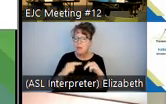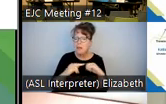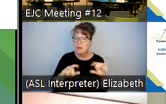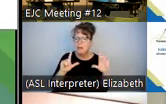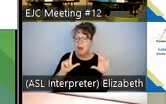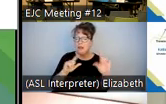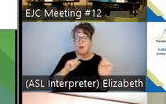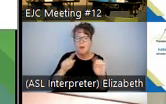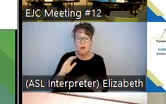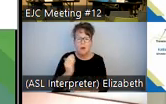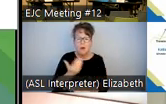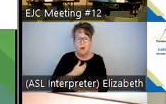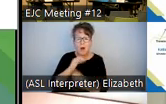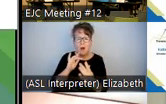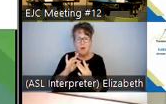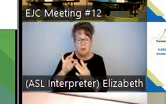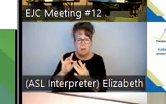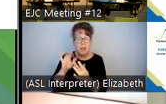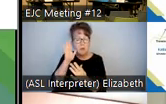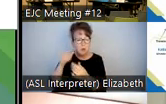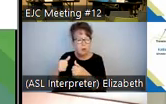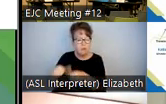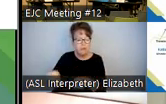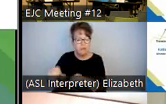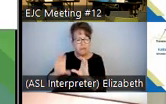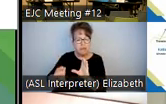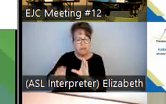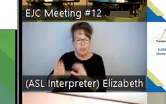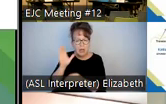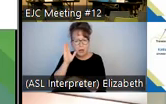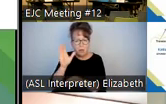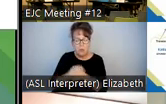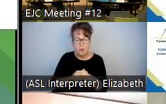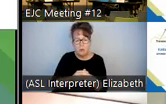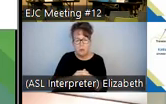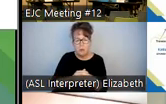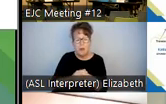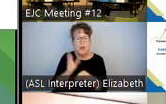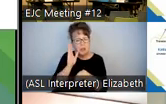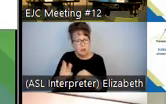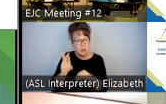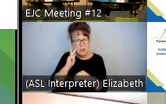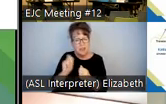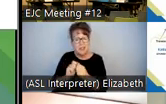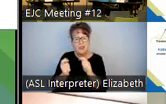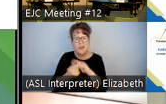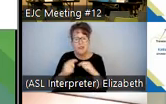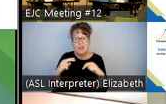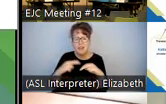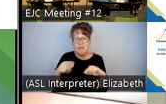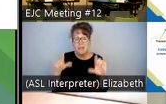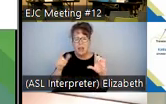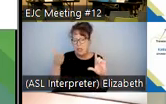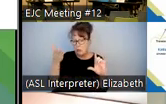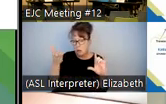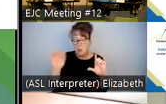chat Así que pueden ahí eh enviar las preguntas también van